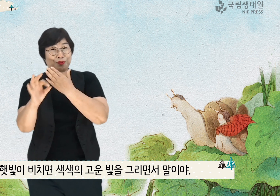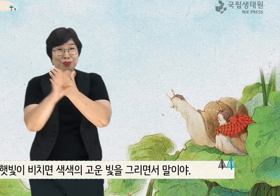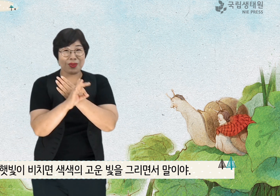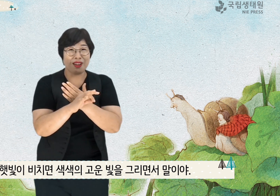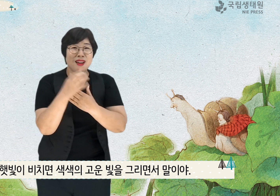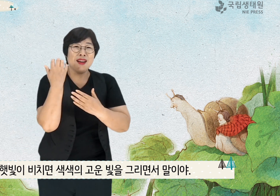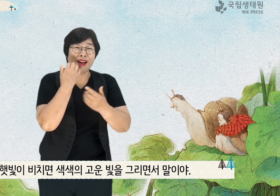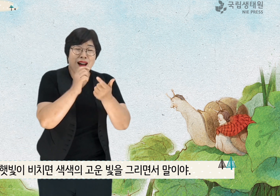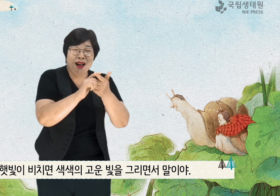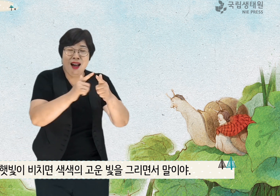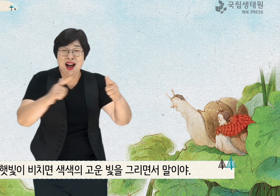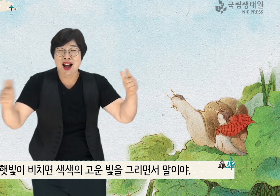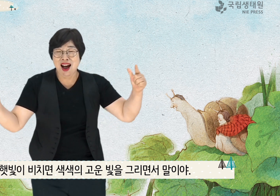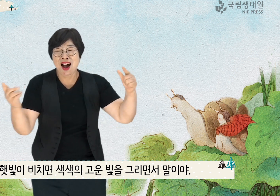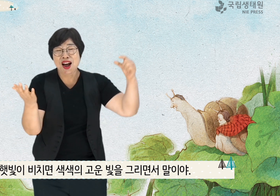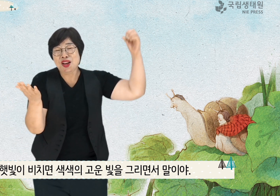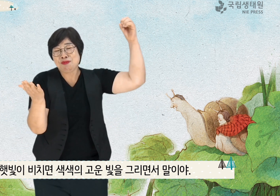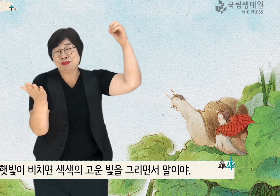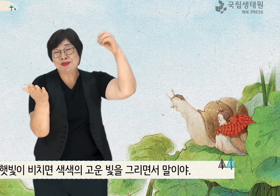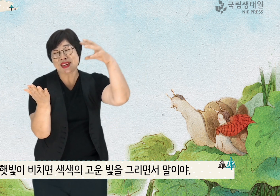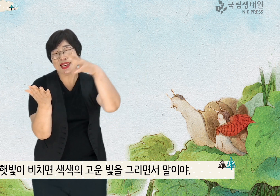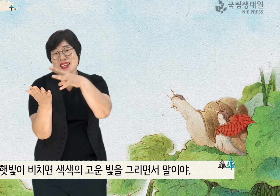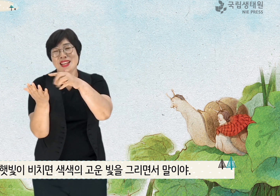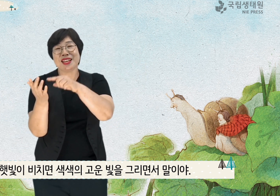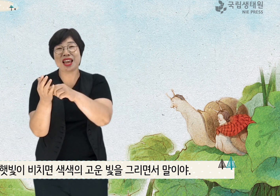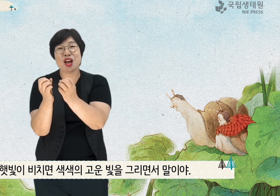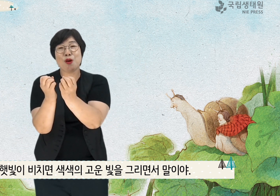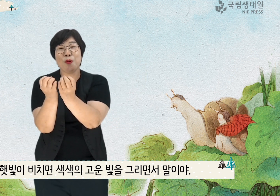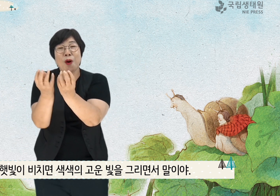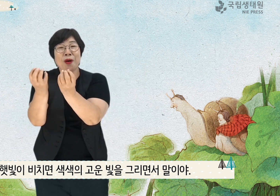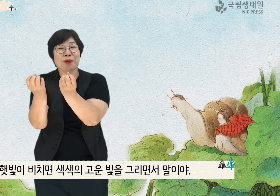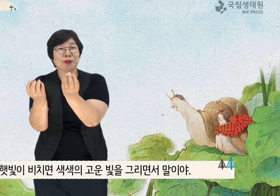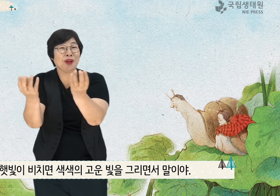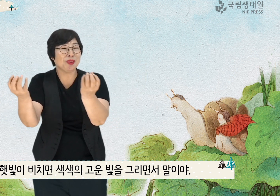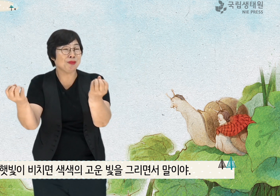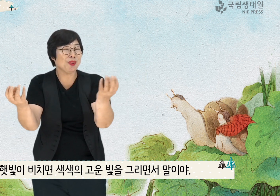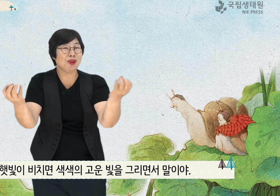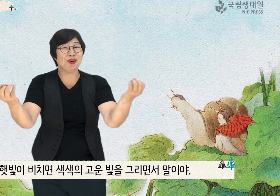햇빛이 비치면 색색의 고운 빛을 그리면서 말이야.